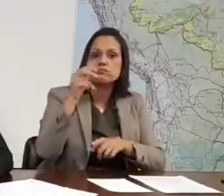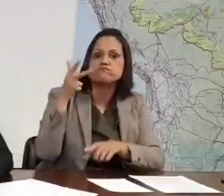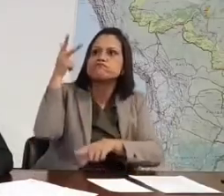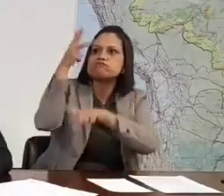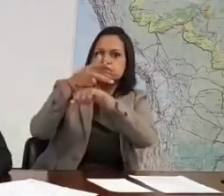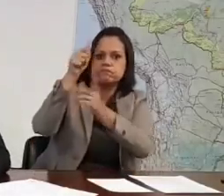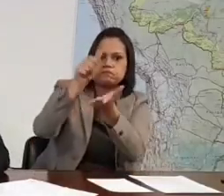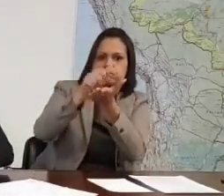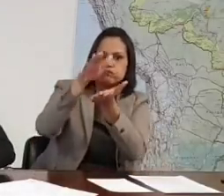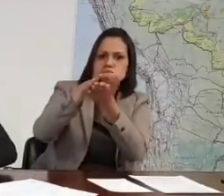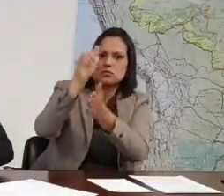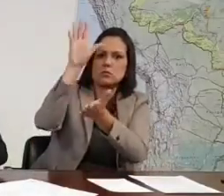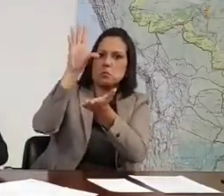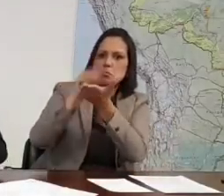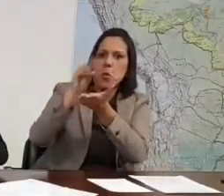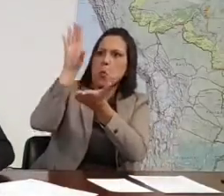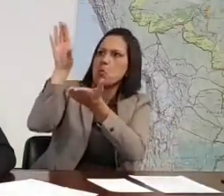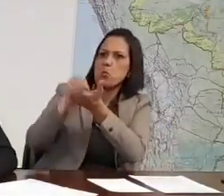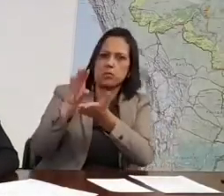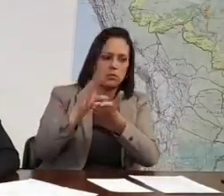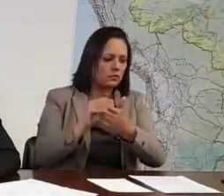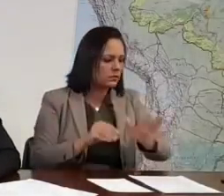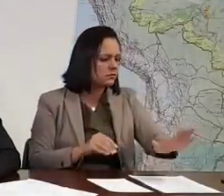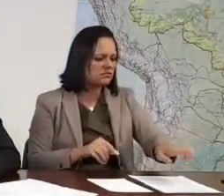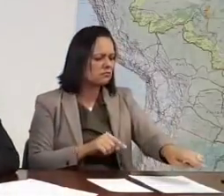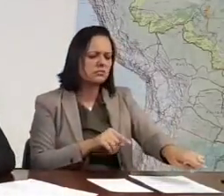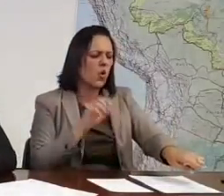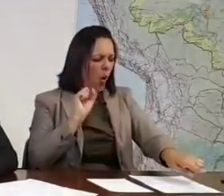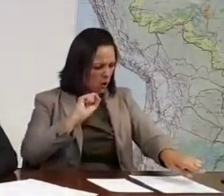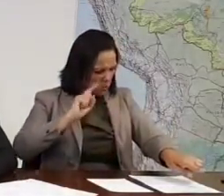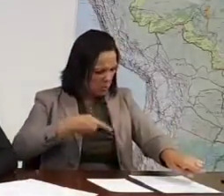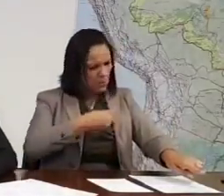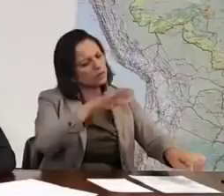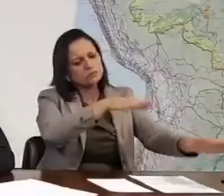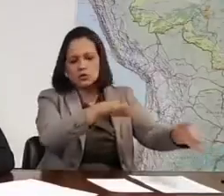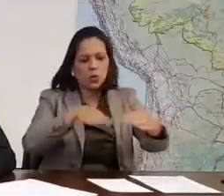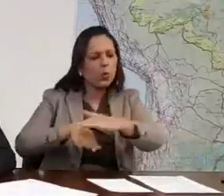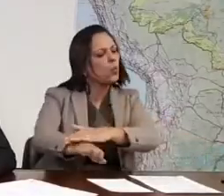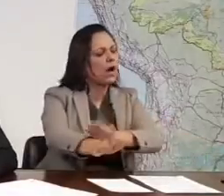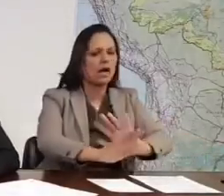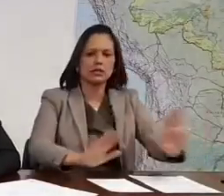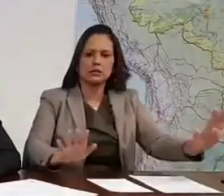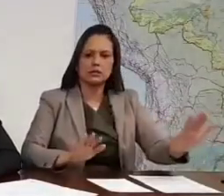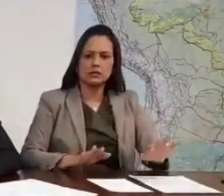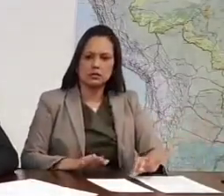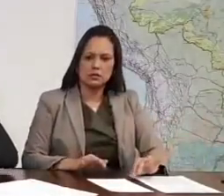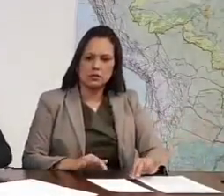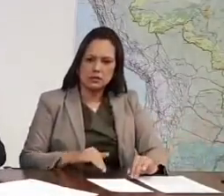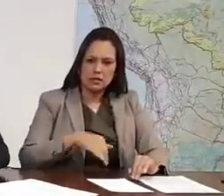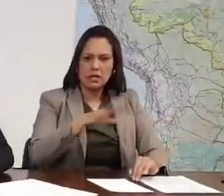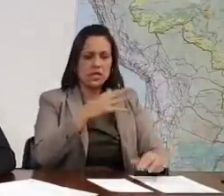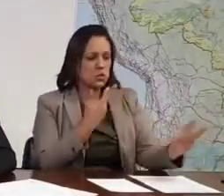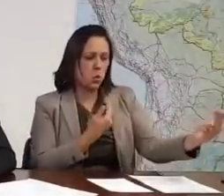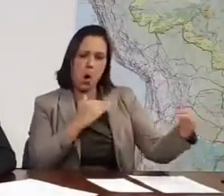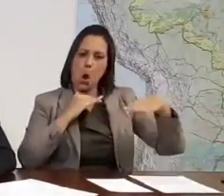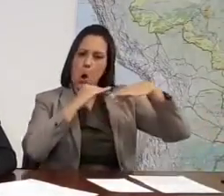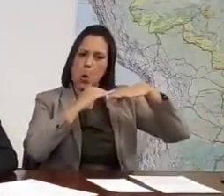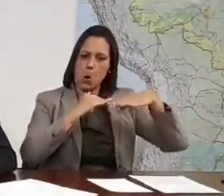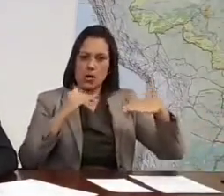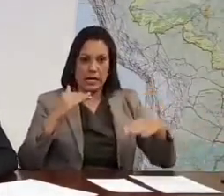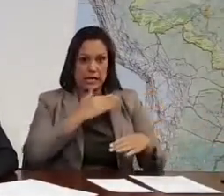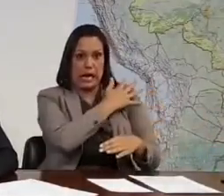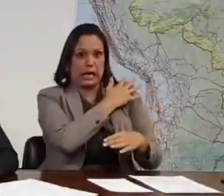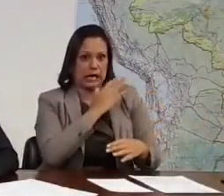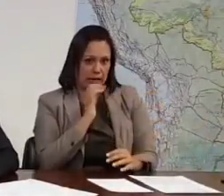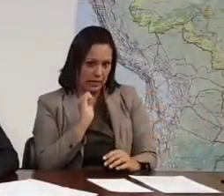lombadas eletrônicas. Falei para ele: Tarcísio, engaveta esse trem aí. Ele é capitão como eu, né? Mas eu sou mais antigo do que ele, então engaveta esse trem aí.